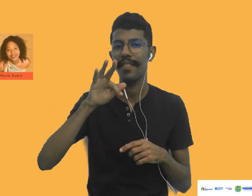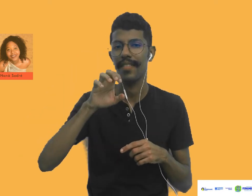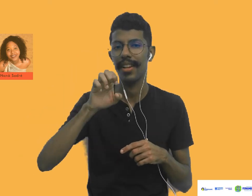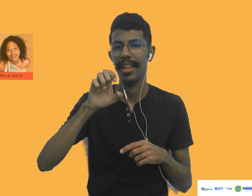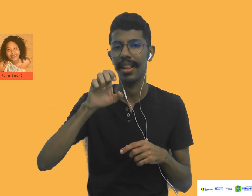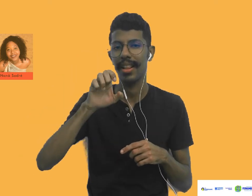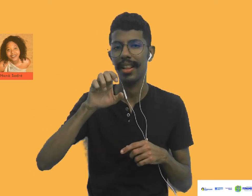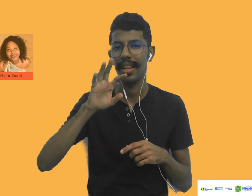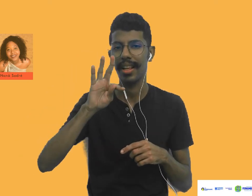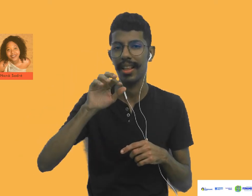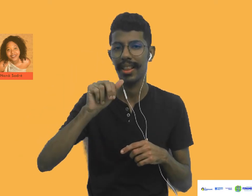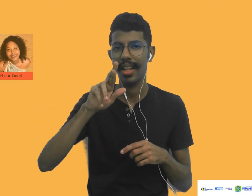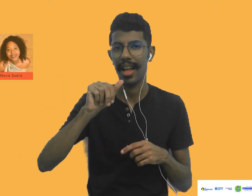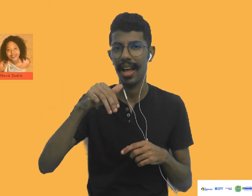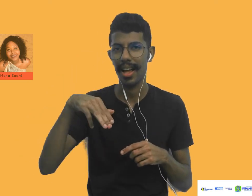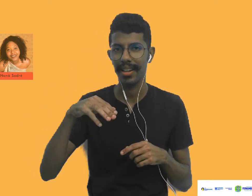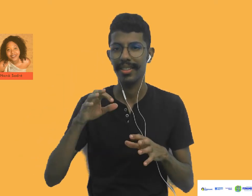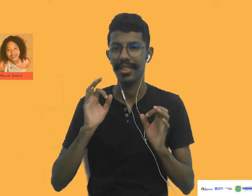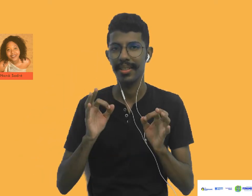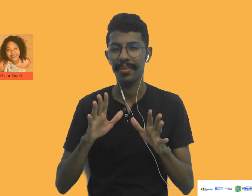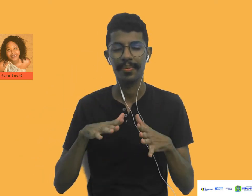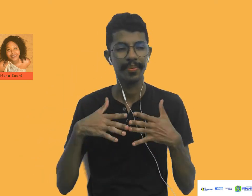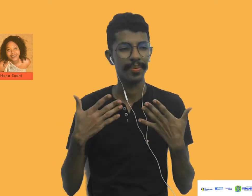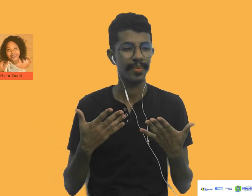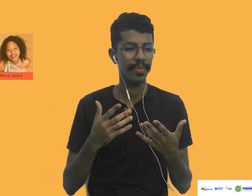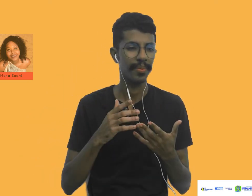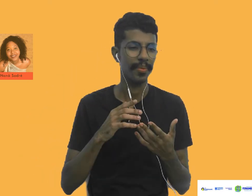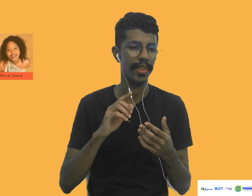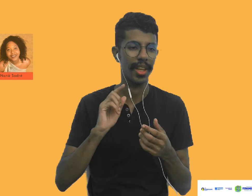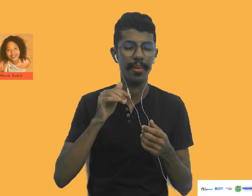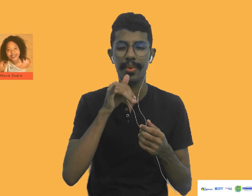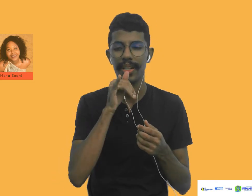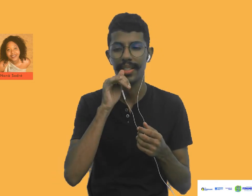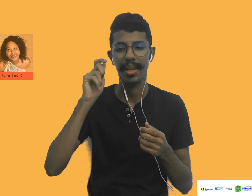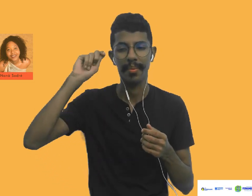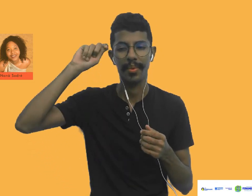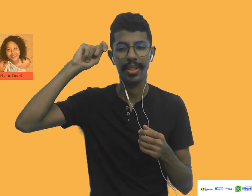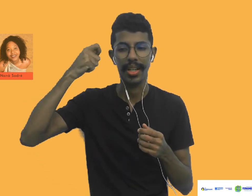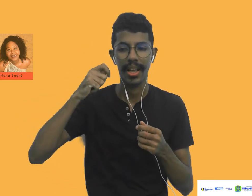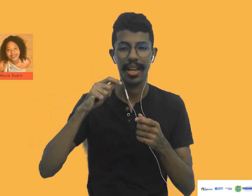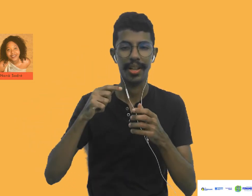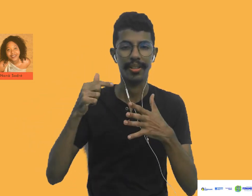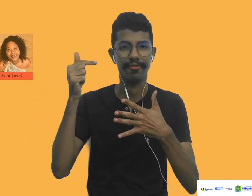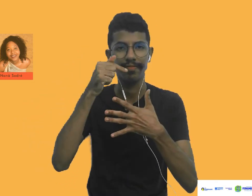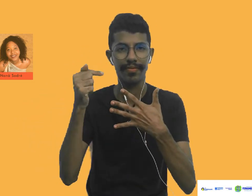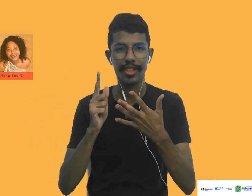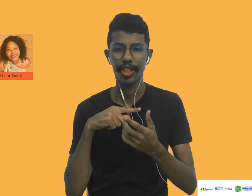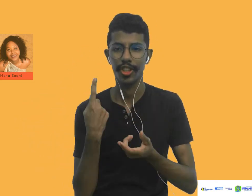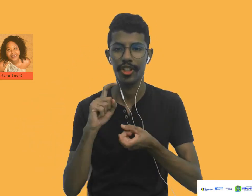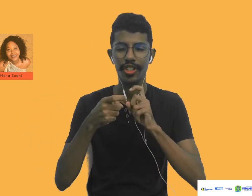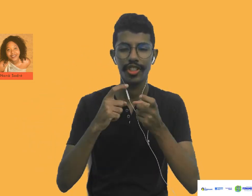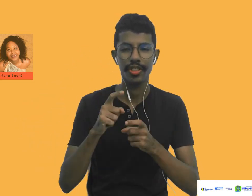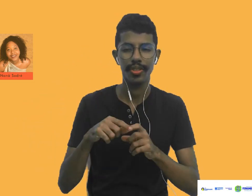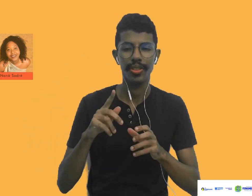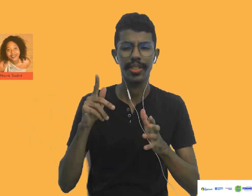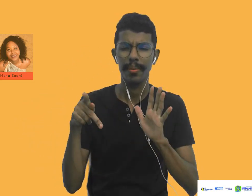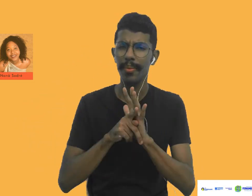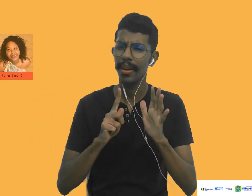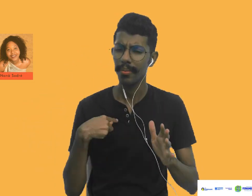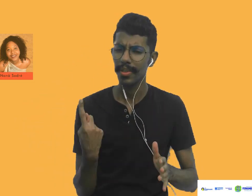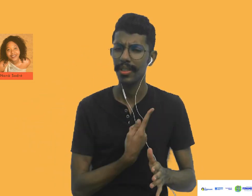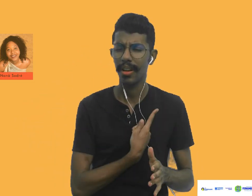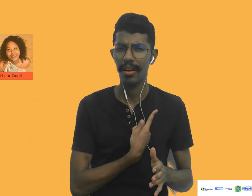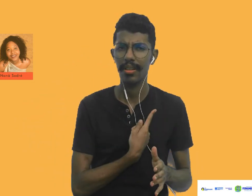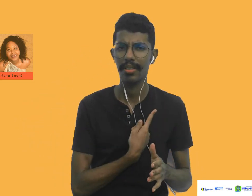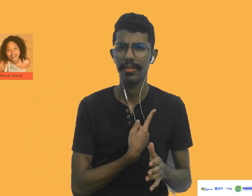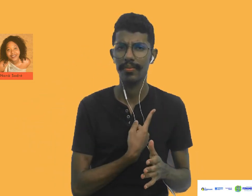não for, né? Então, quando a gente trabalha as questões da negritude, é panfletário. Então,